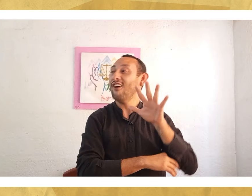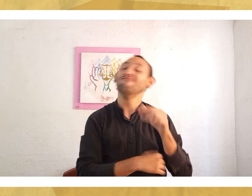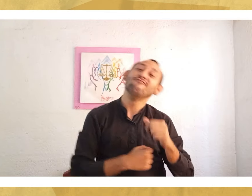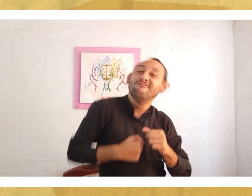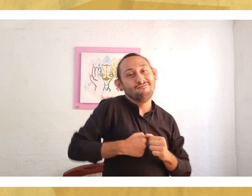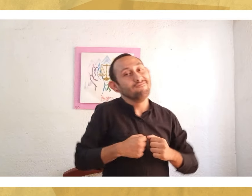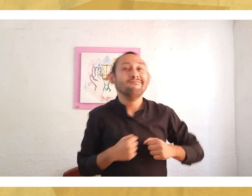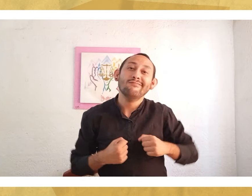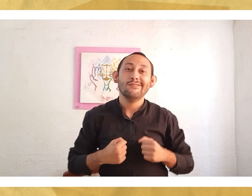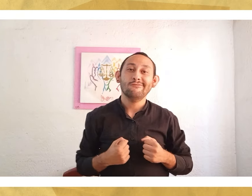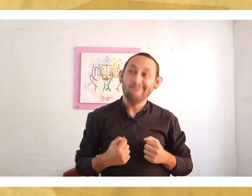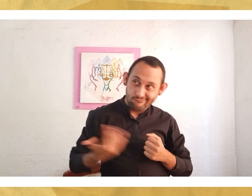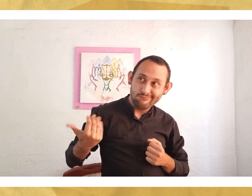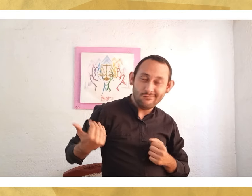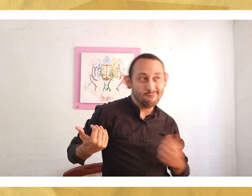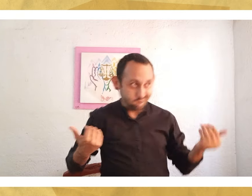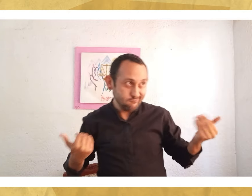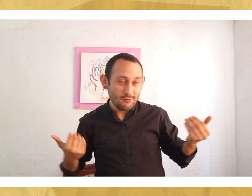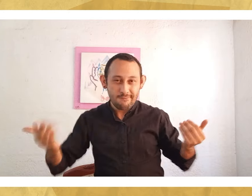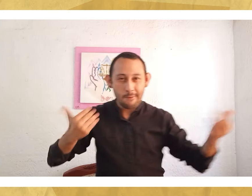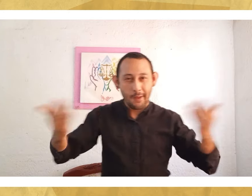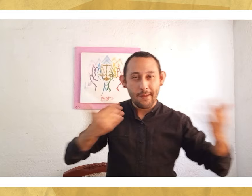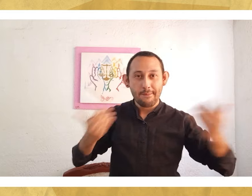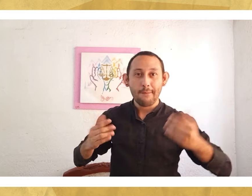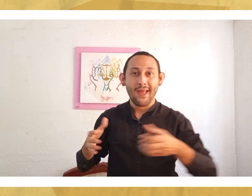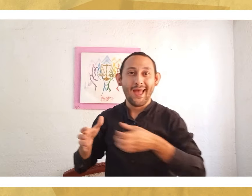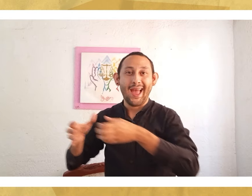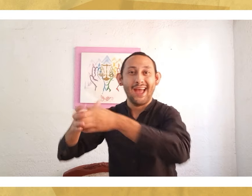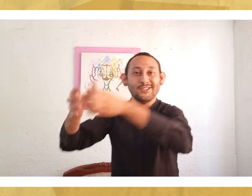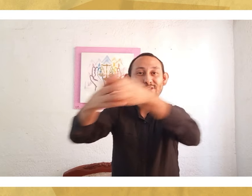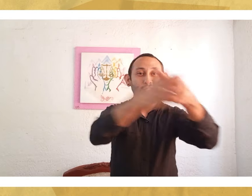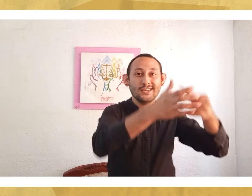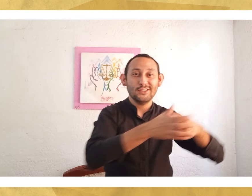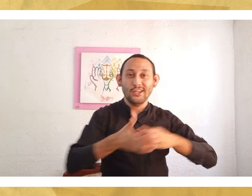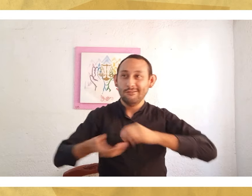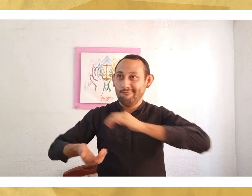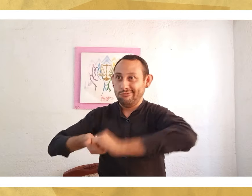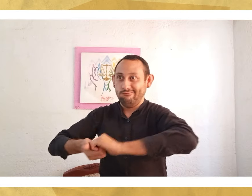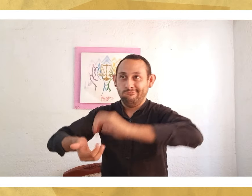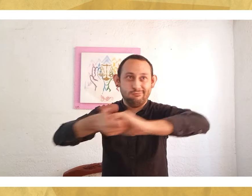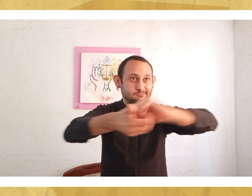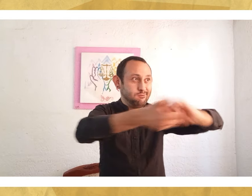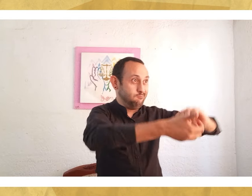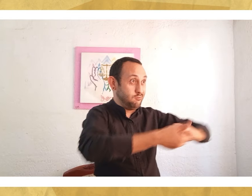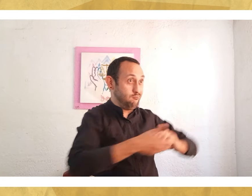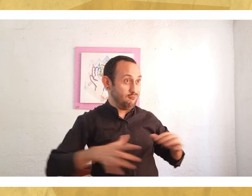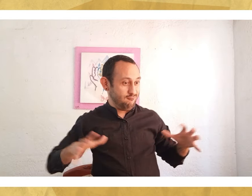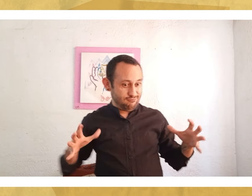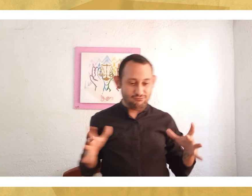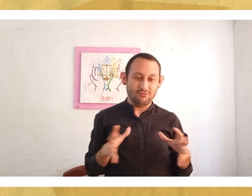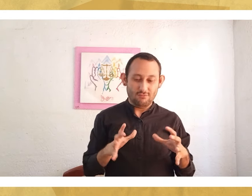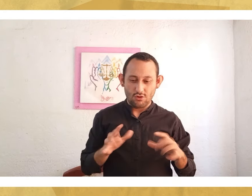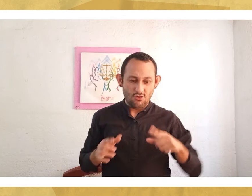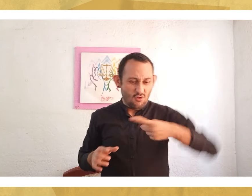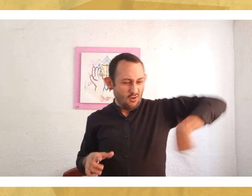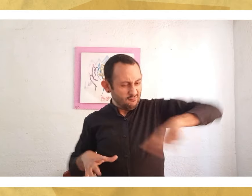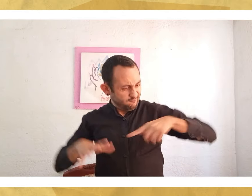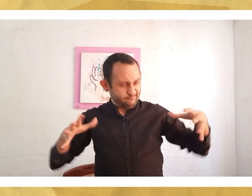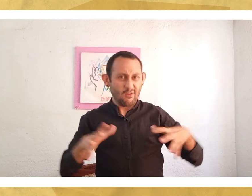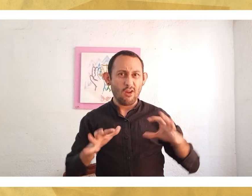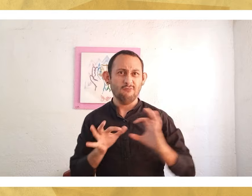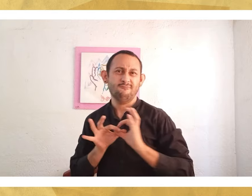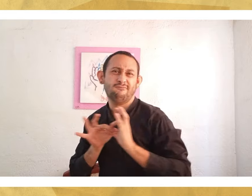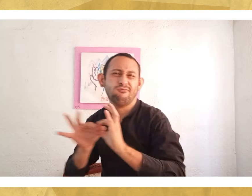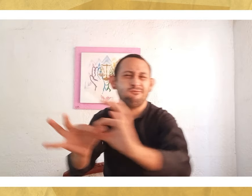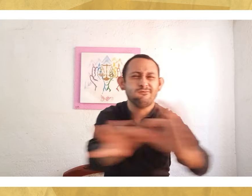país unamos fuerzas e invitemos a que vengan todas las asociaciones